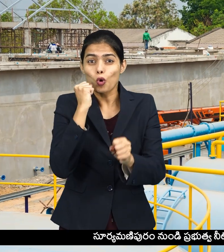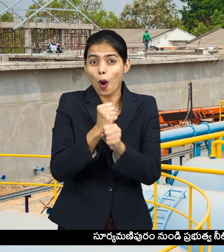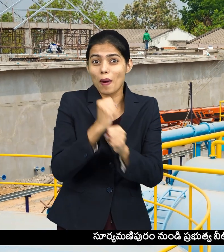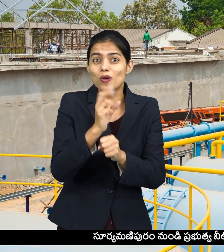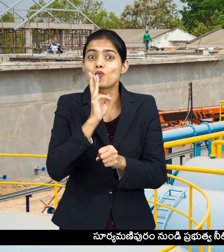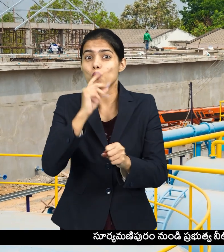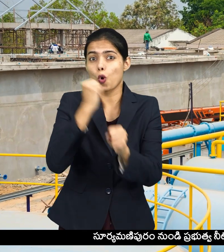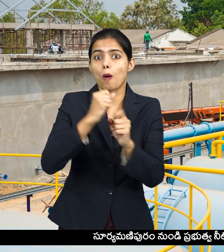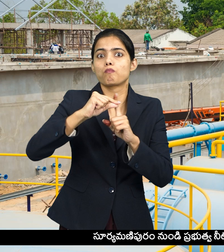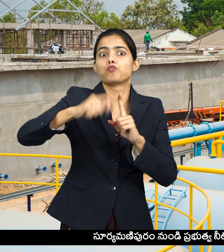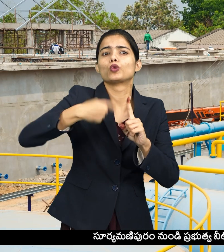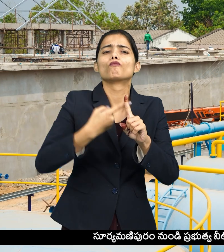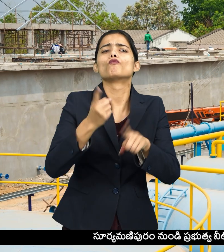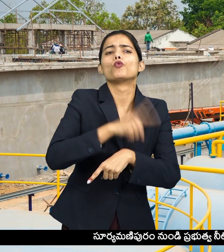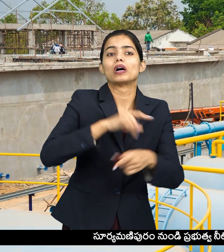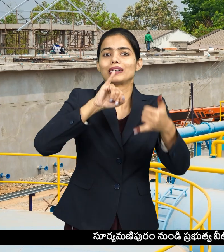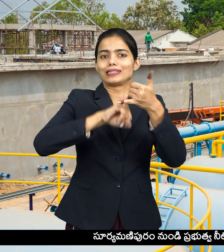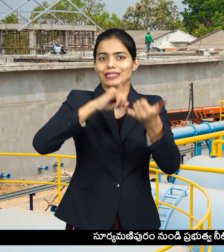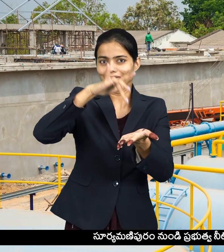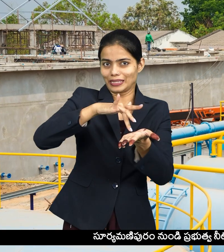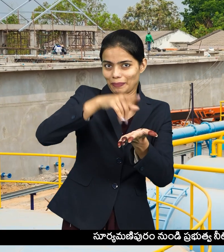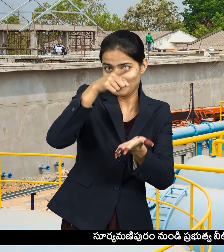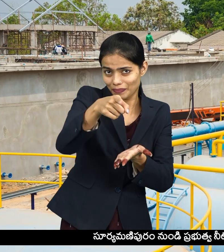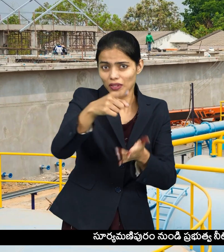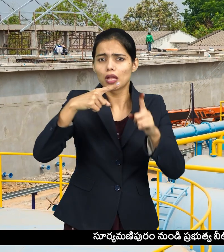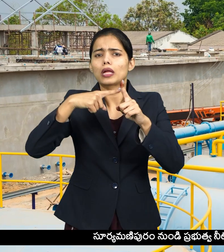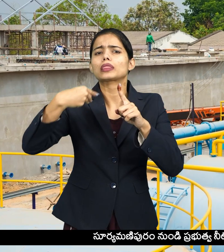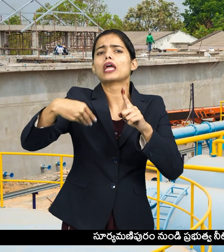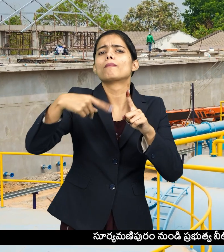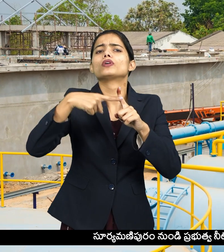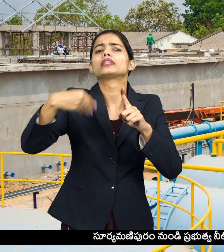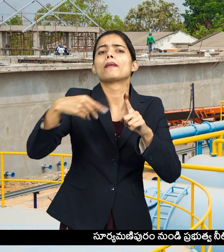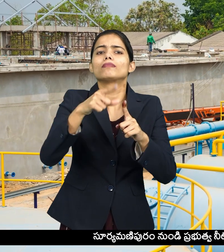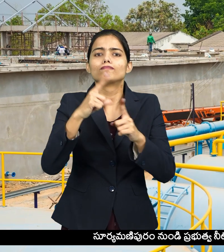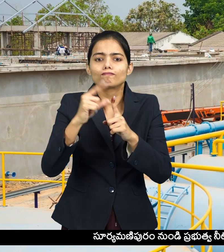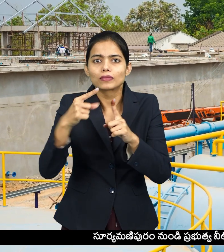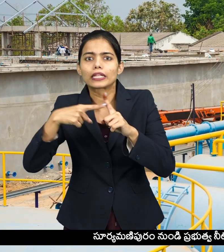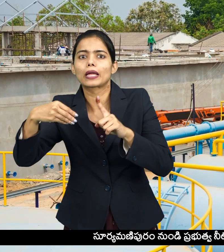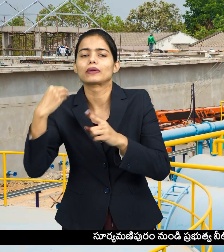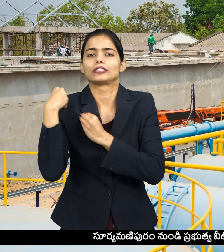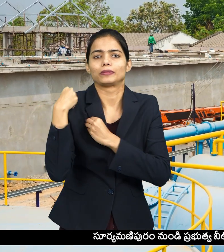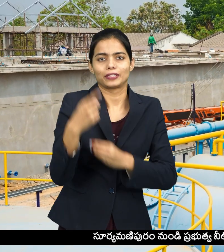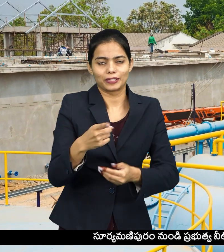సూర్యమణిపురం నుండి ప్రభుత్వ నీటి ప్రాజెక్ట్ తాత్కాలిక ఉపశమనం కలిగించింది.